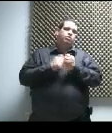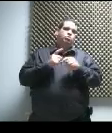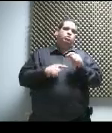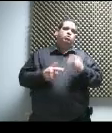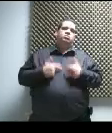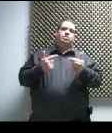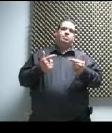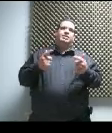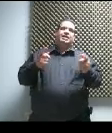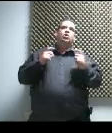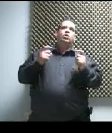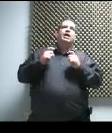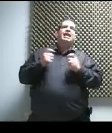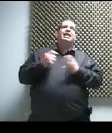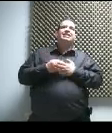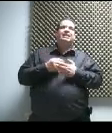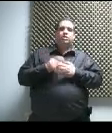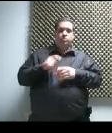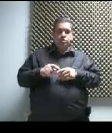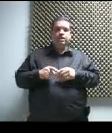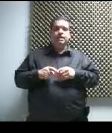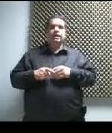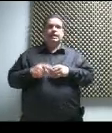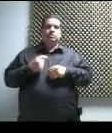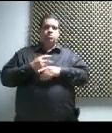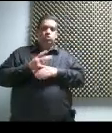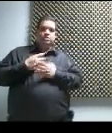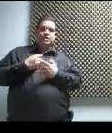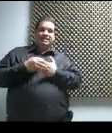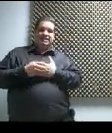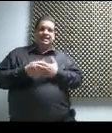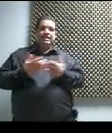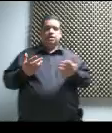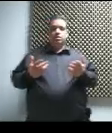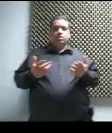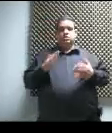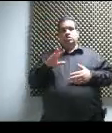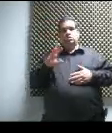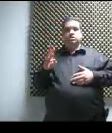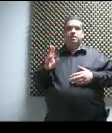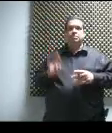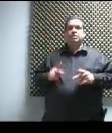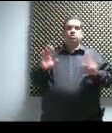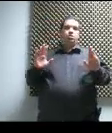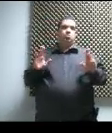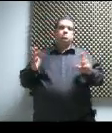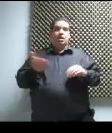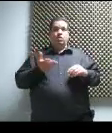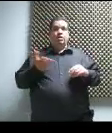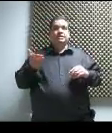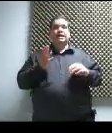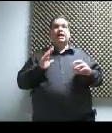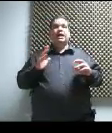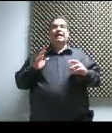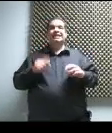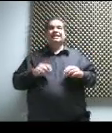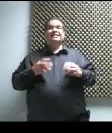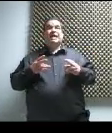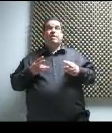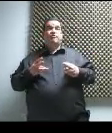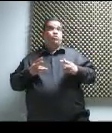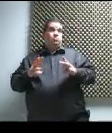viviendo de dávida, ¿no? Esto tiene que generar, esto tiene que ser una fuente de ingresos para 5 o 6 personas, para lo que sea. Y realmente, en ese